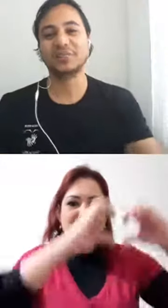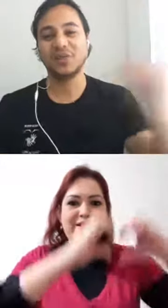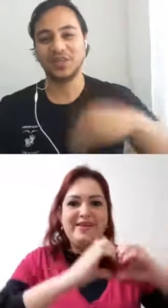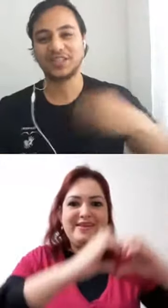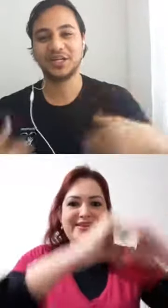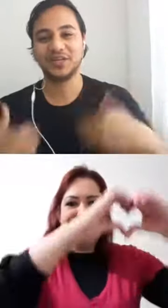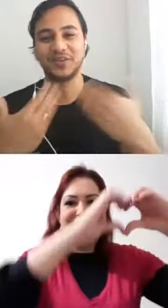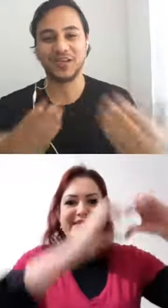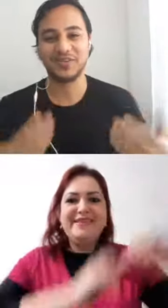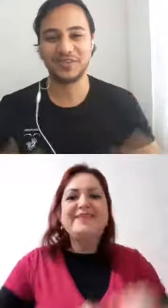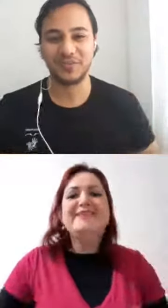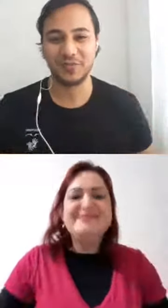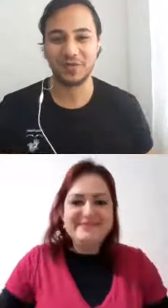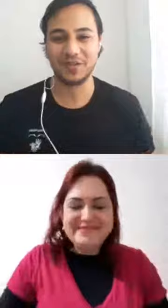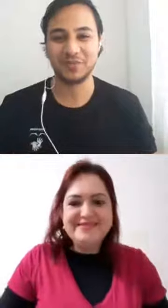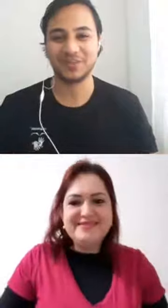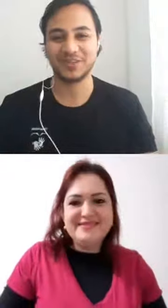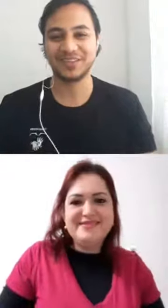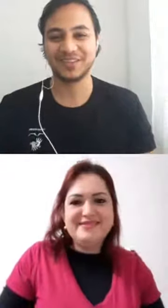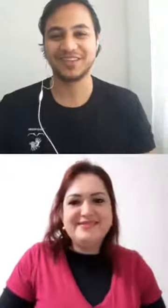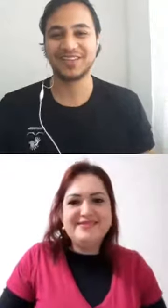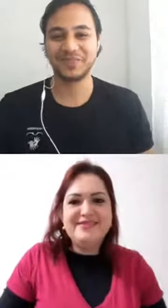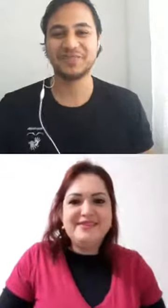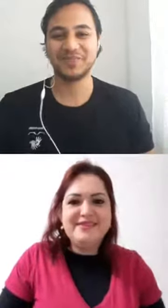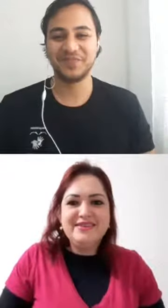ele mostra, a gente fica visível para mais pessoas. Né?